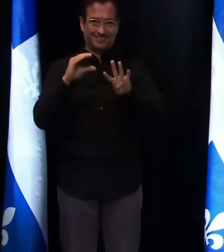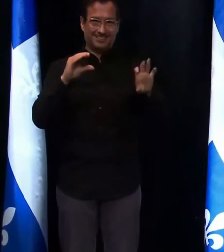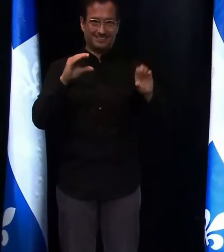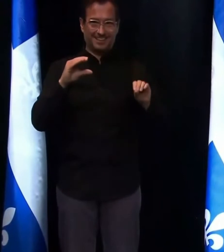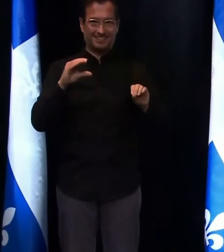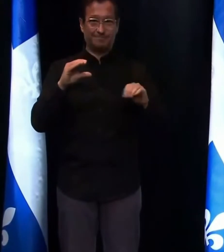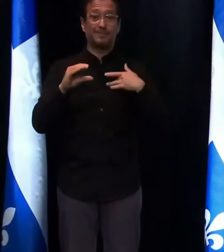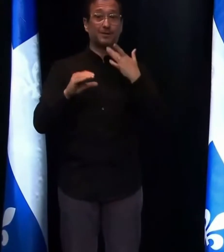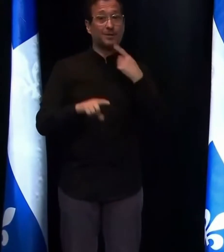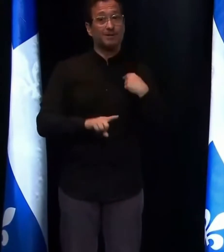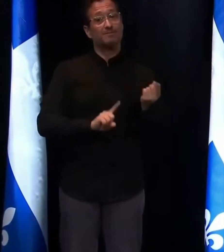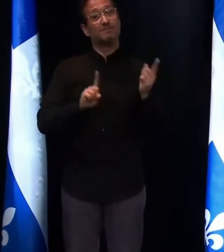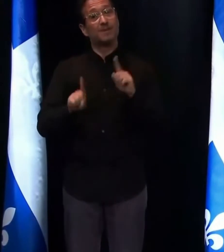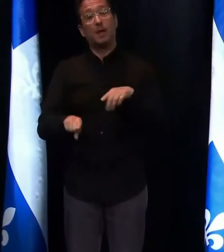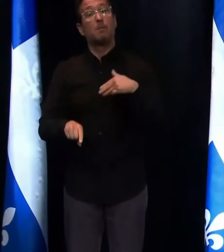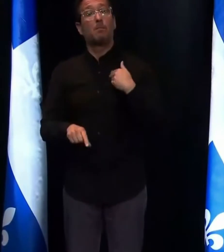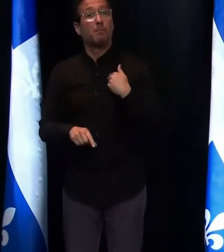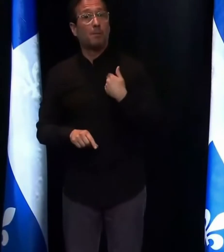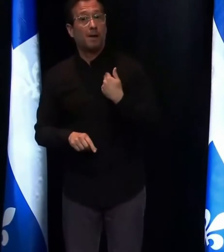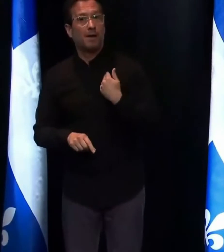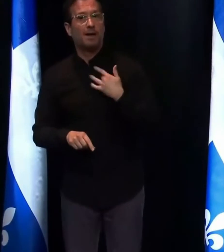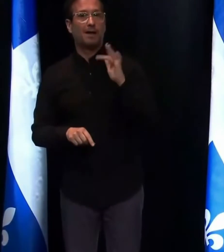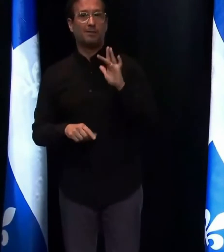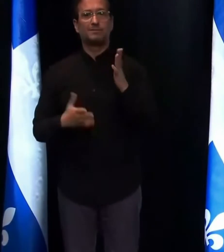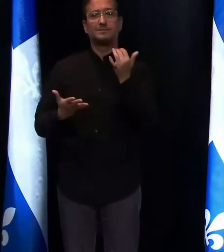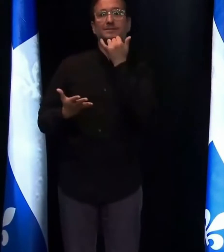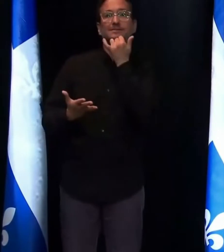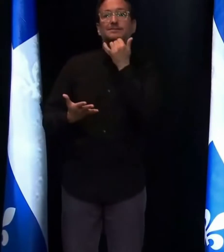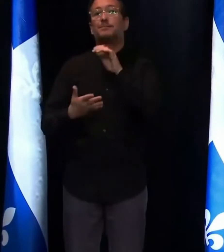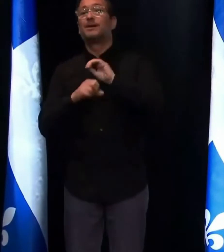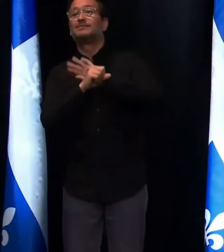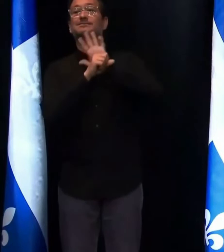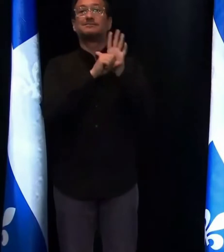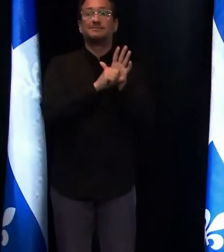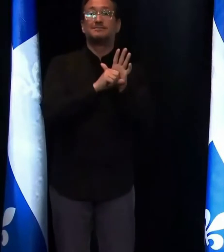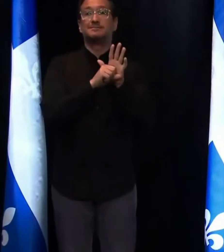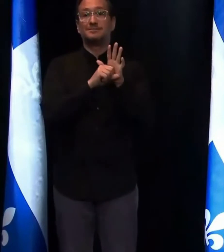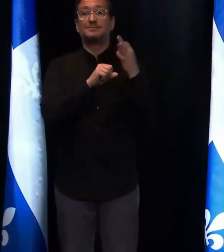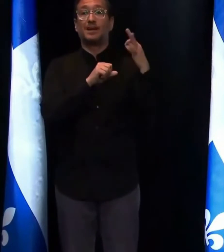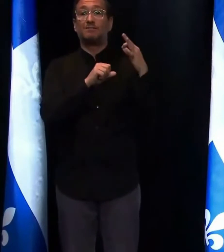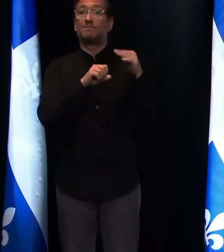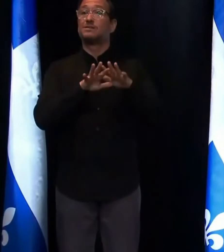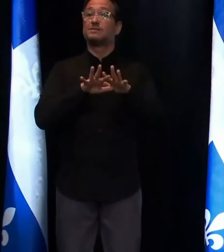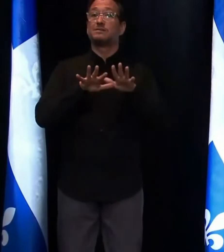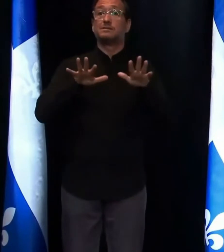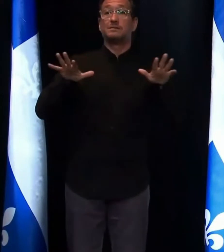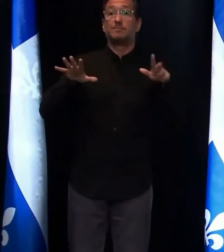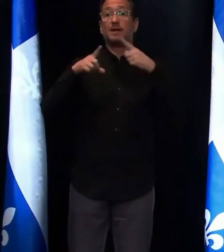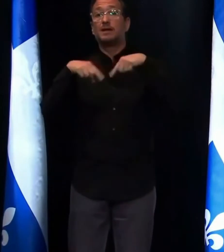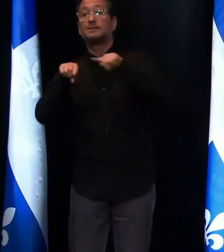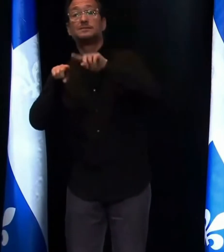bretelles. Alors, la chaleur n'est pas nécessairement synonyme de vacances.